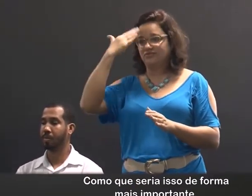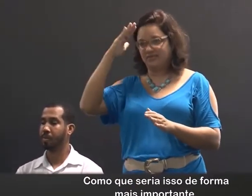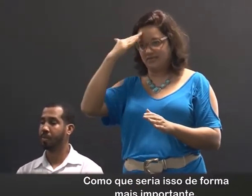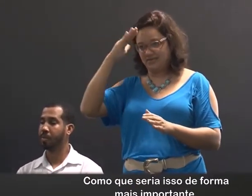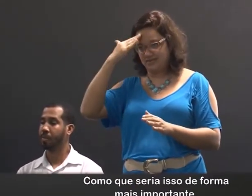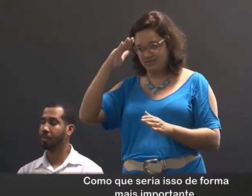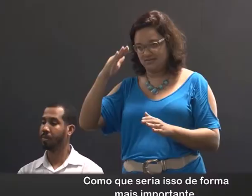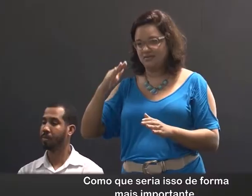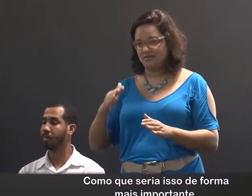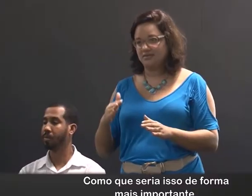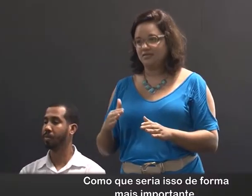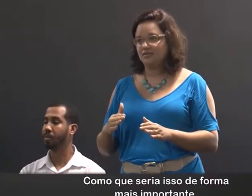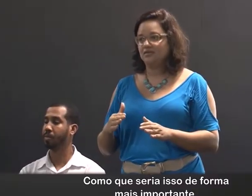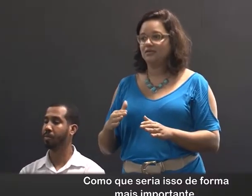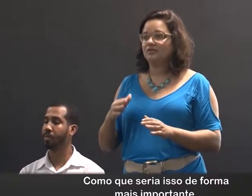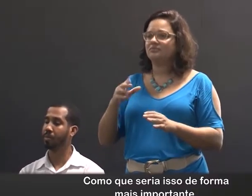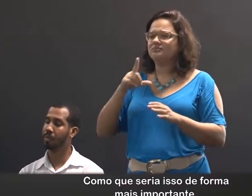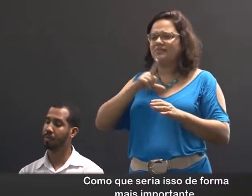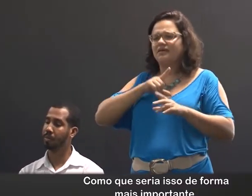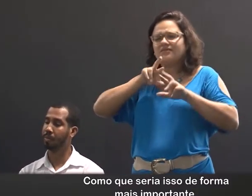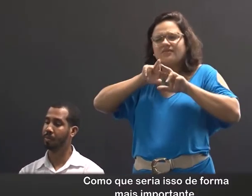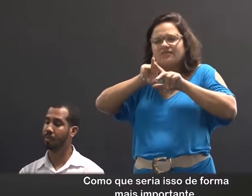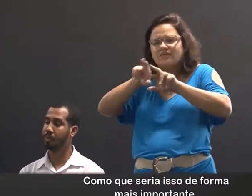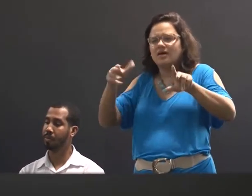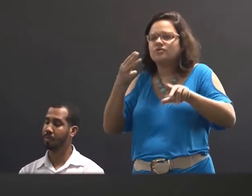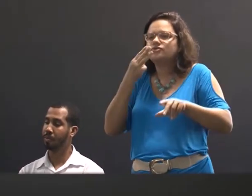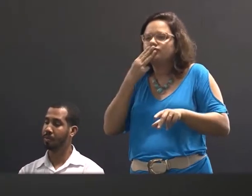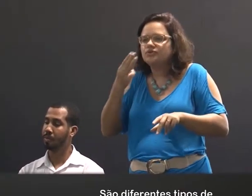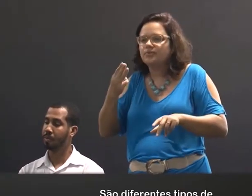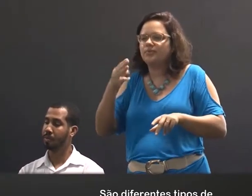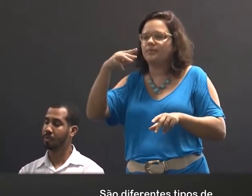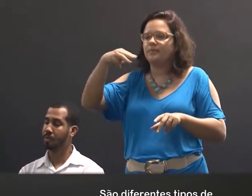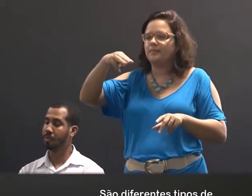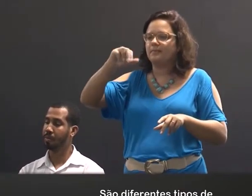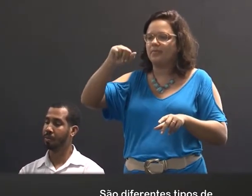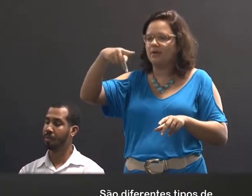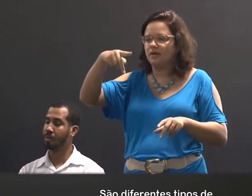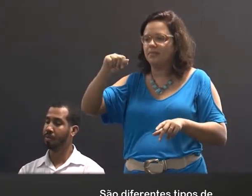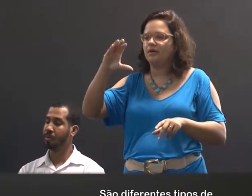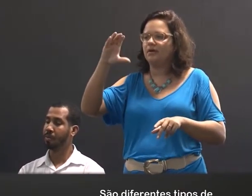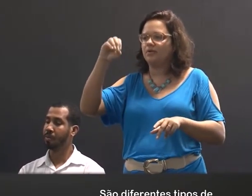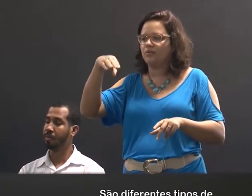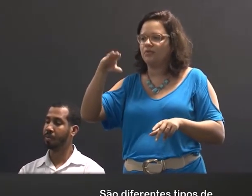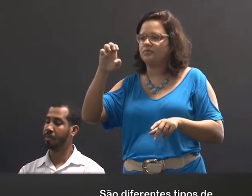conceito? Como seria isso de forma mais importante? São diferentes tipos de